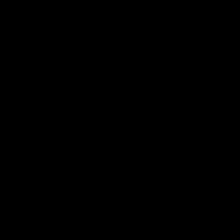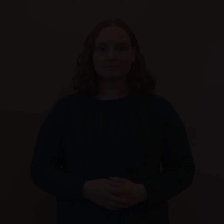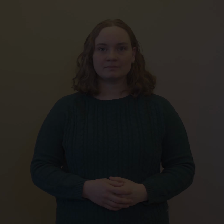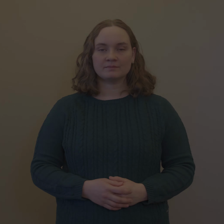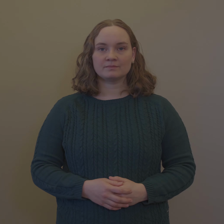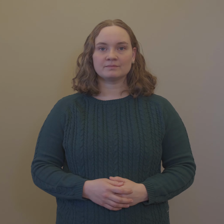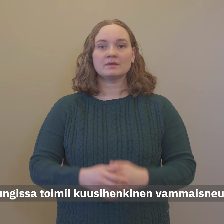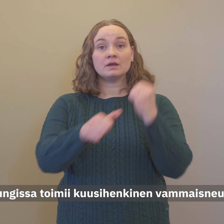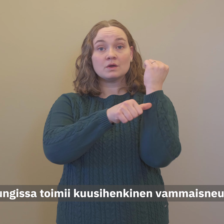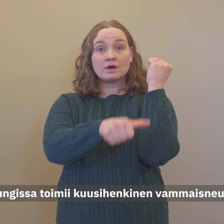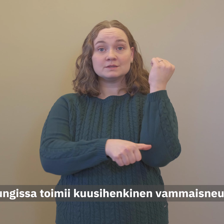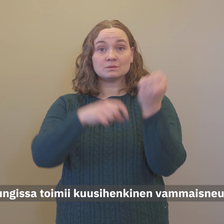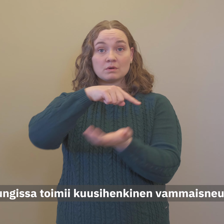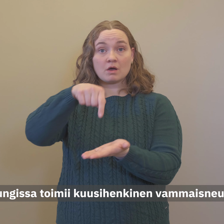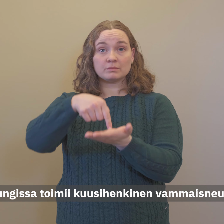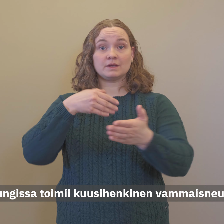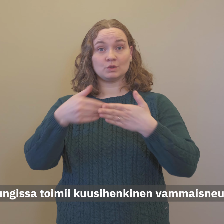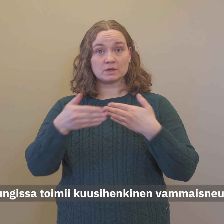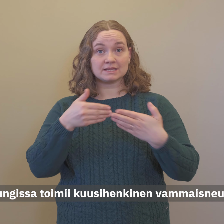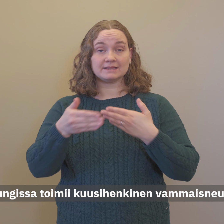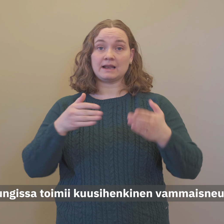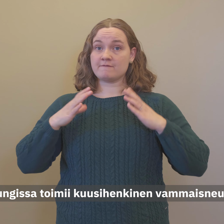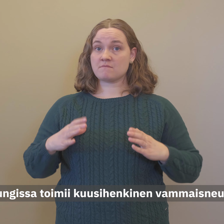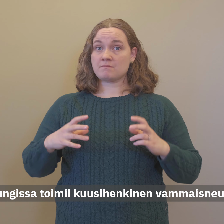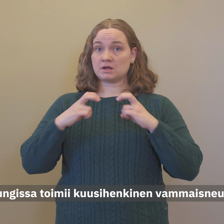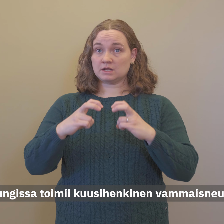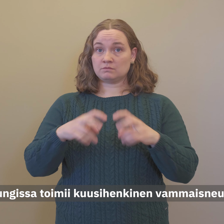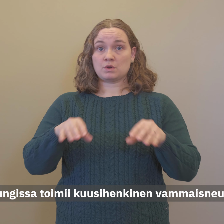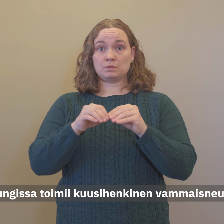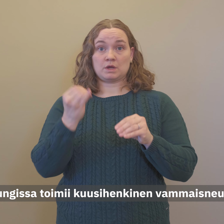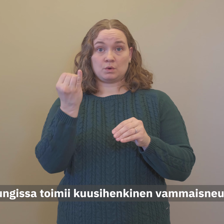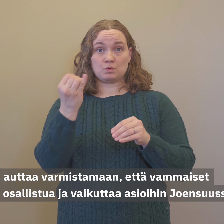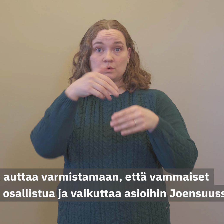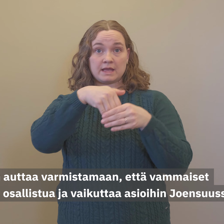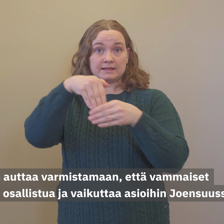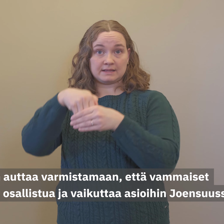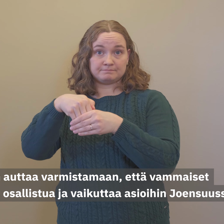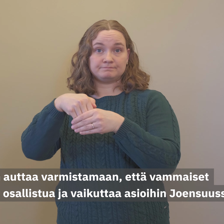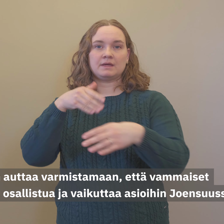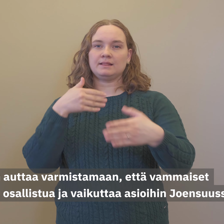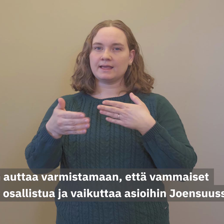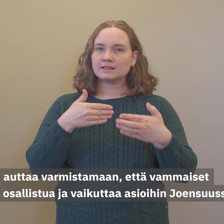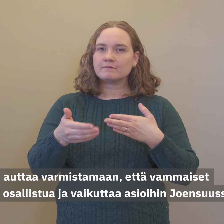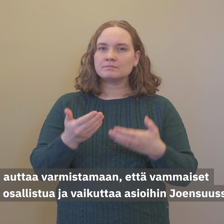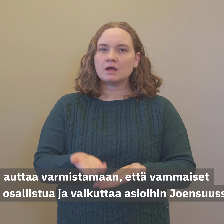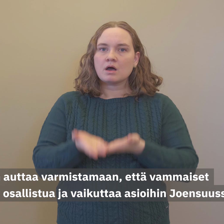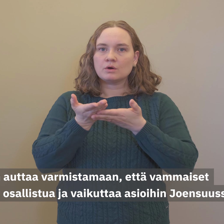Joensuun kaupungissa toimii kuusihenkinen vammaisneuvosto. Sen tehtävä on auttaa varmistamaan, että